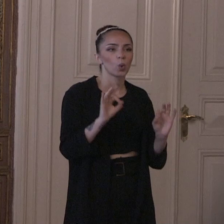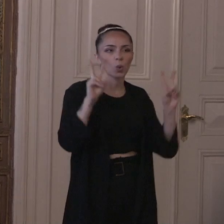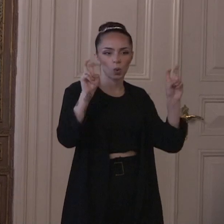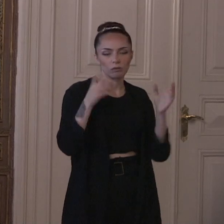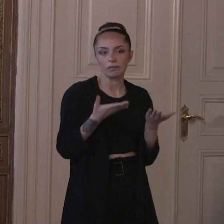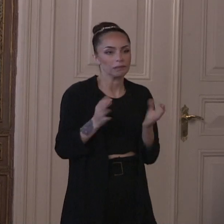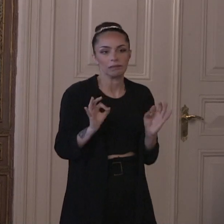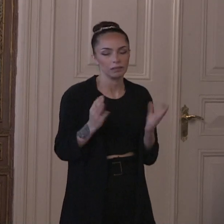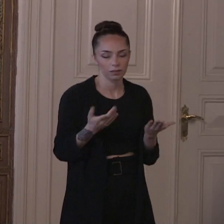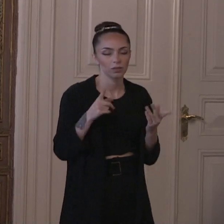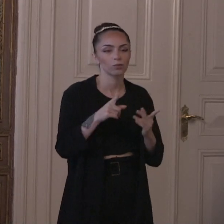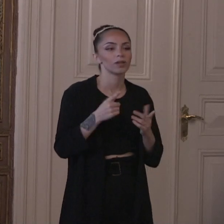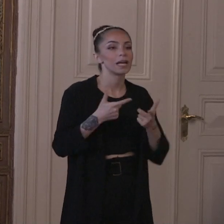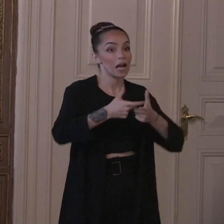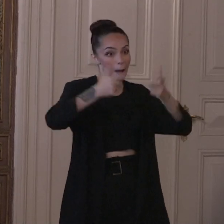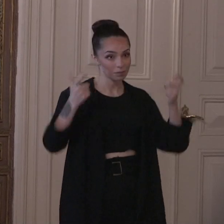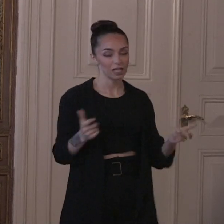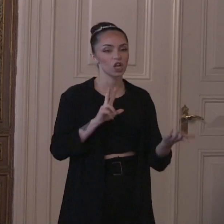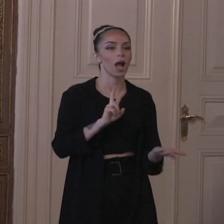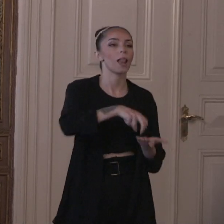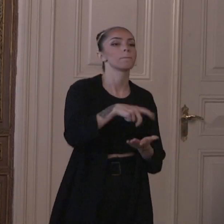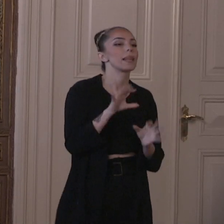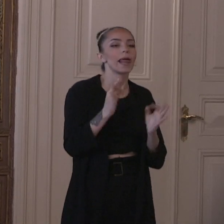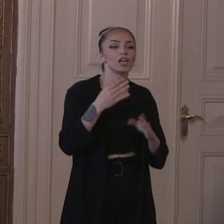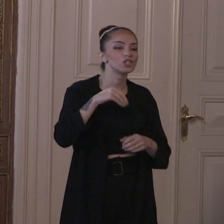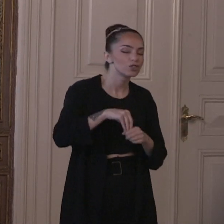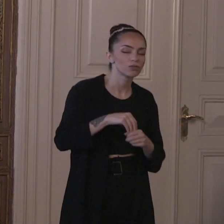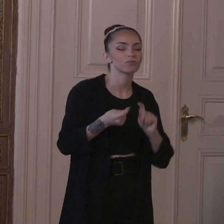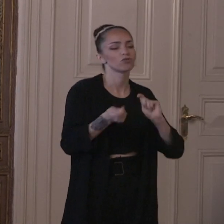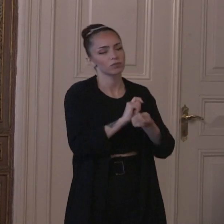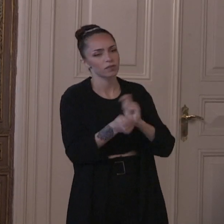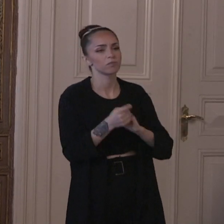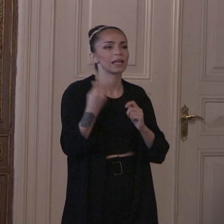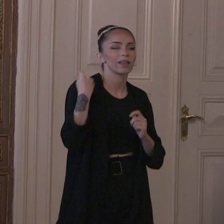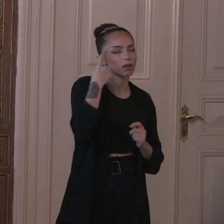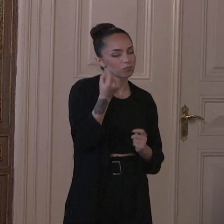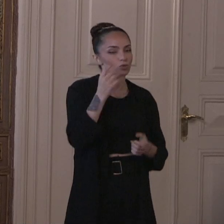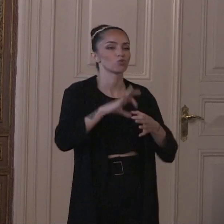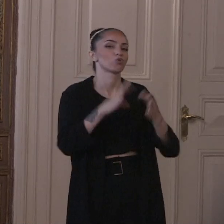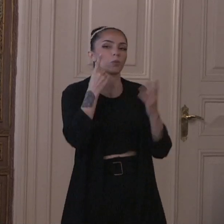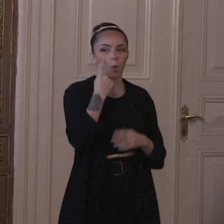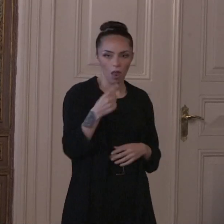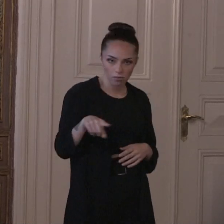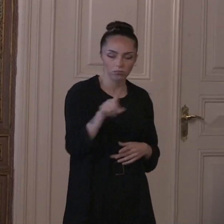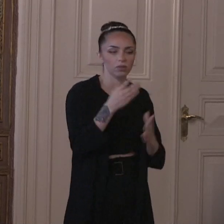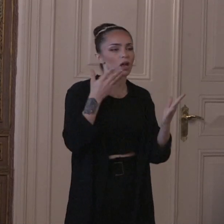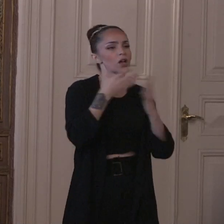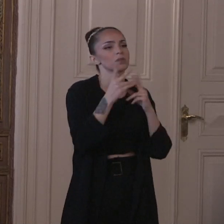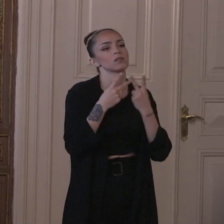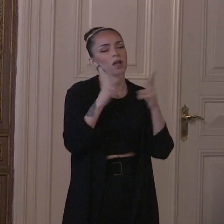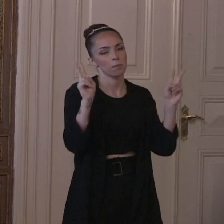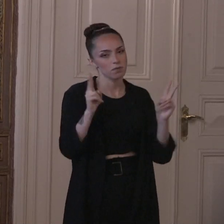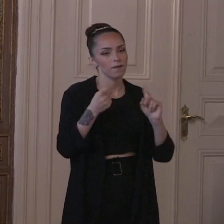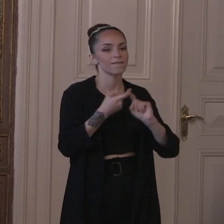teması kapsayıcı kalkınma için dönüştürücü çözümler çerçevesinde erişilebilir